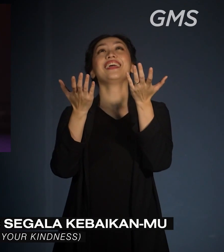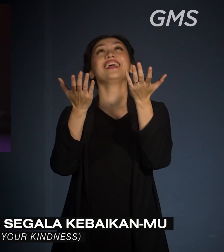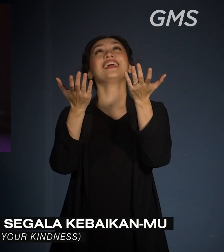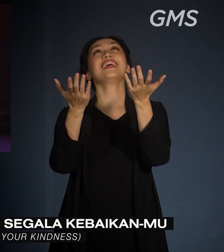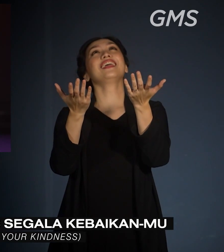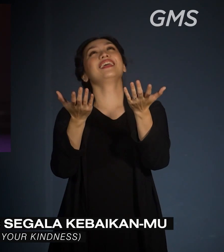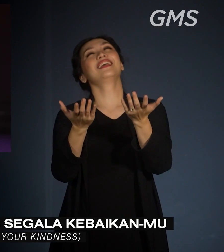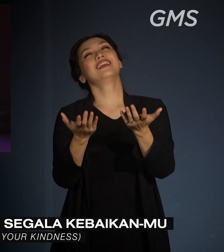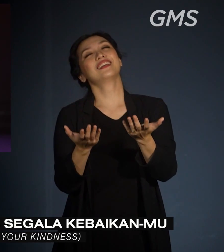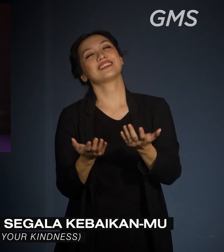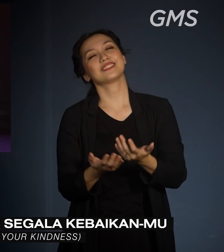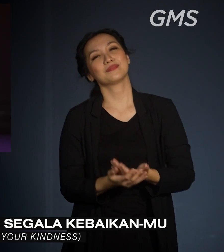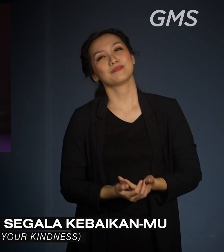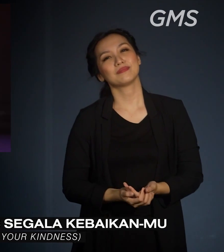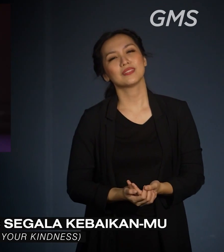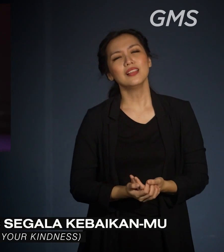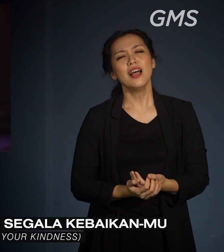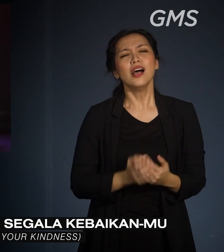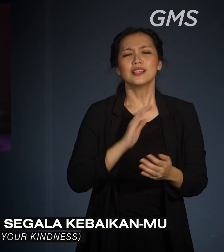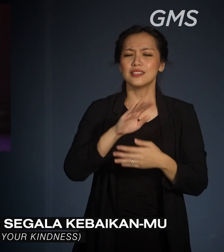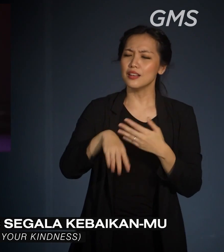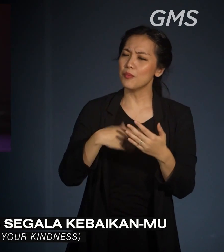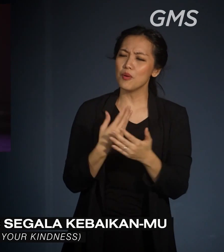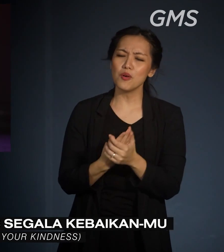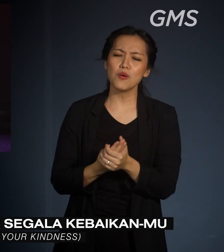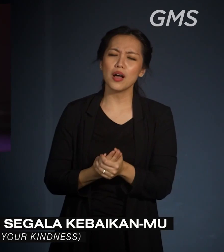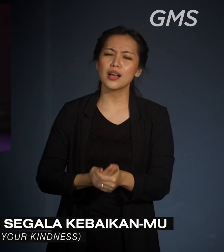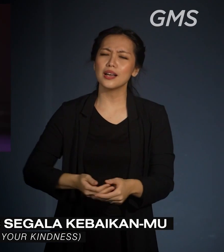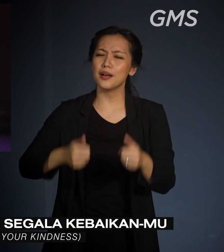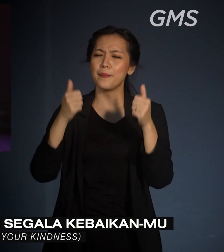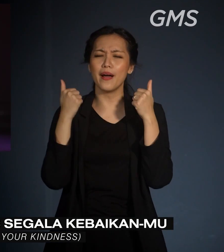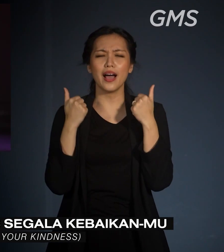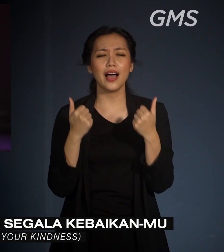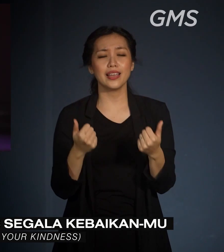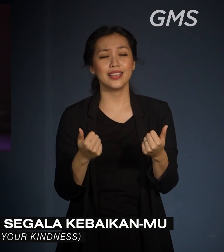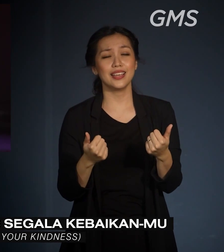balas segala kebaikanmu? Segala